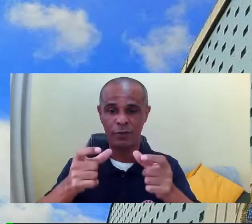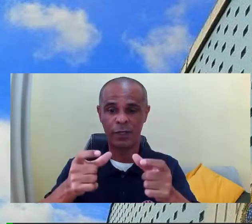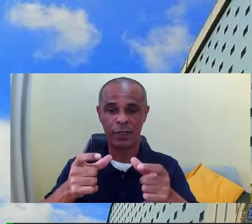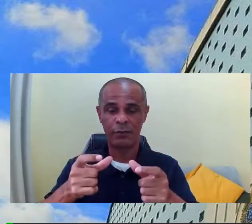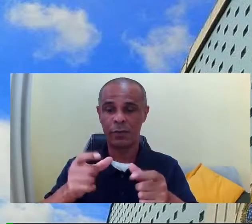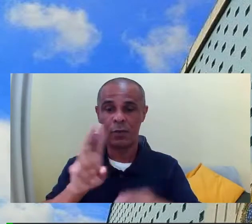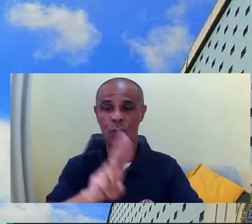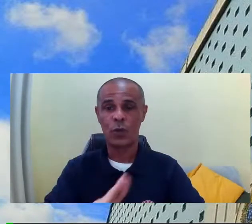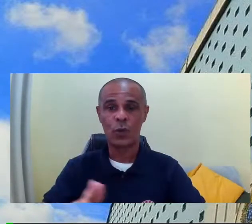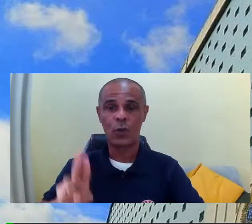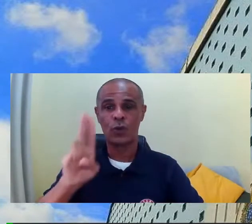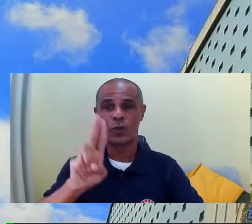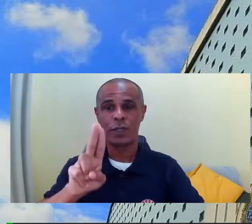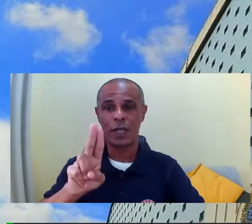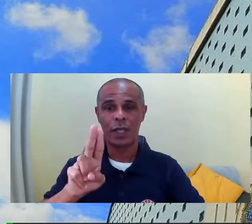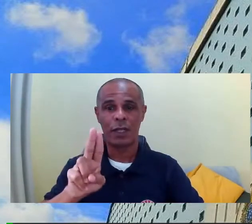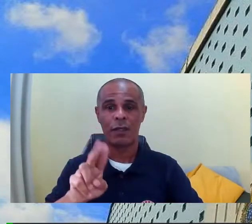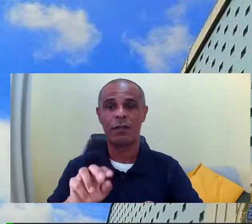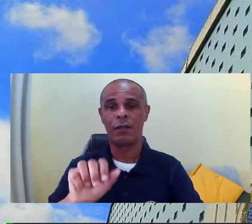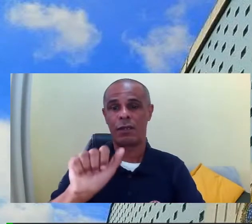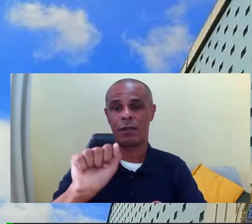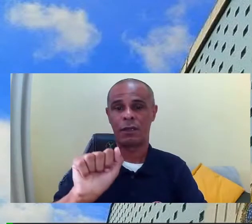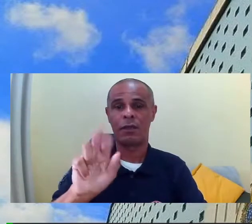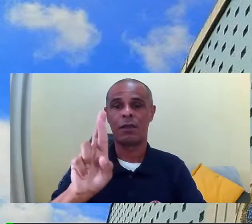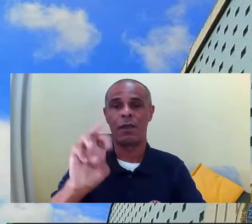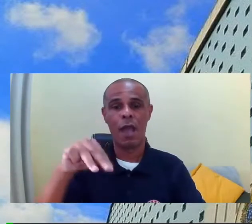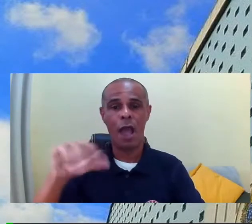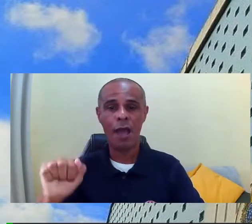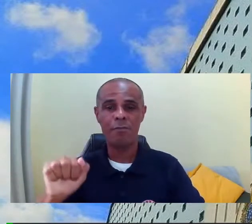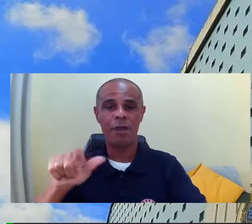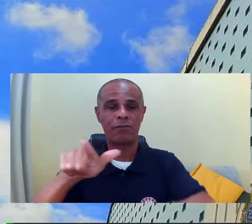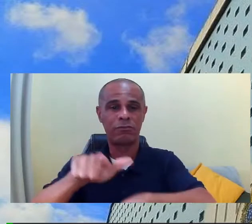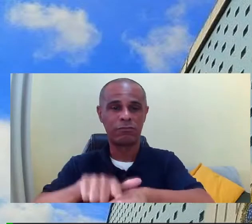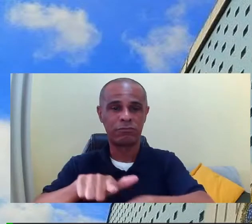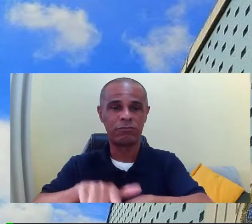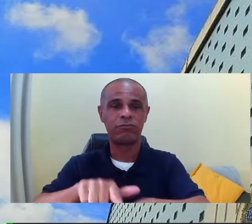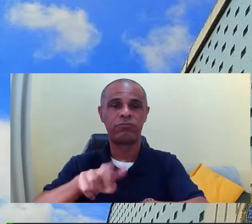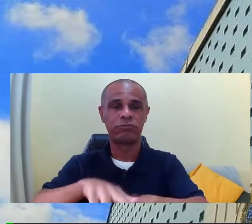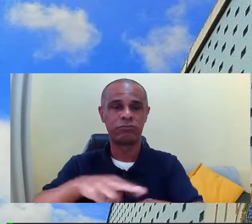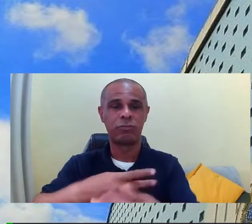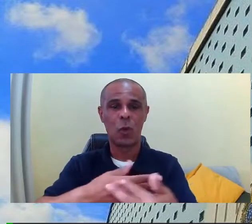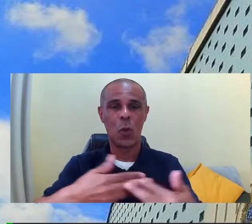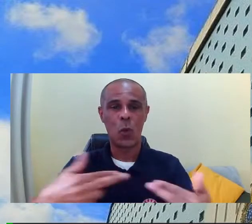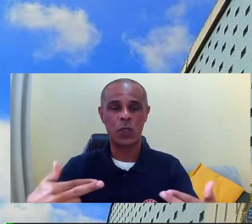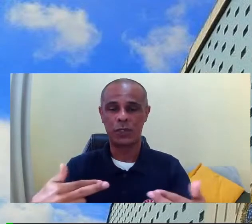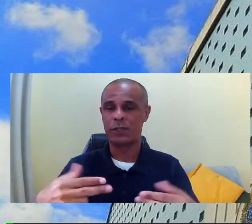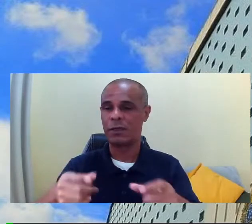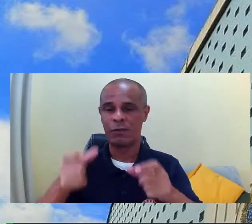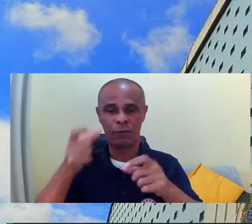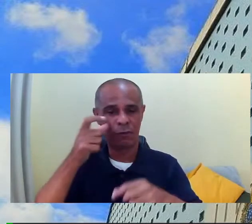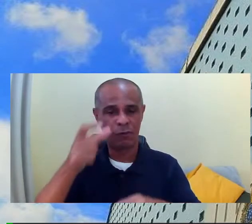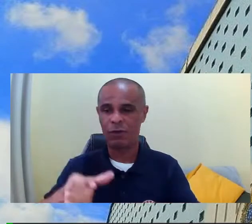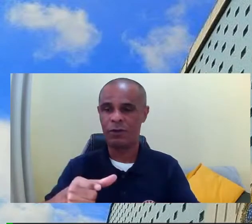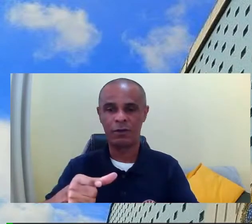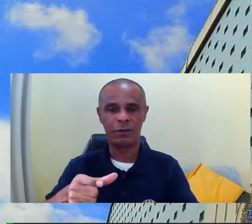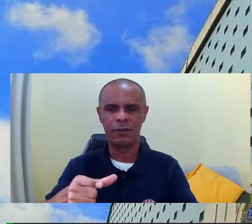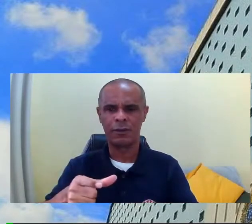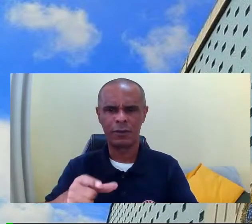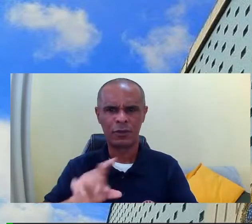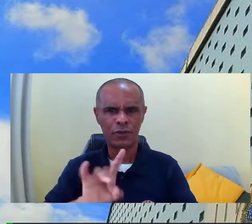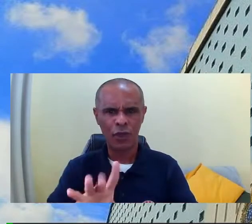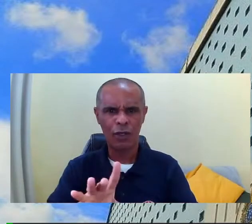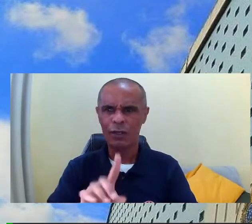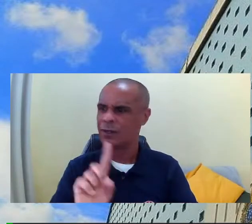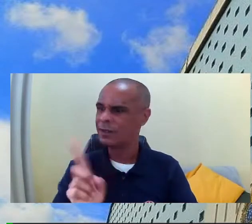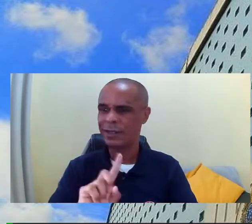quê? Nós precisamos é de comida e saúde e escola. Exatamente o contrário, o que faz o